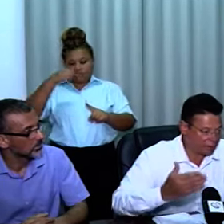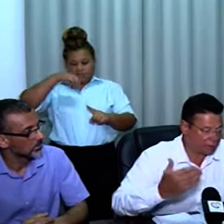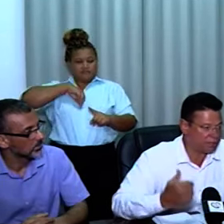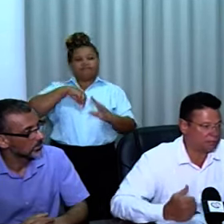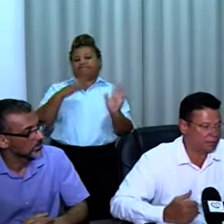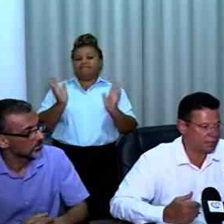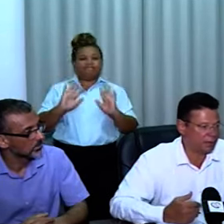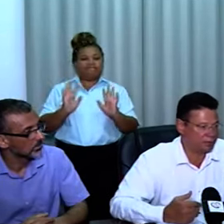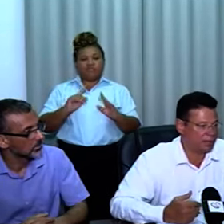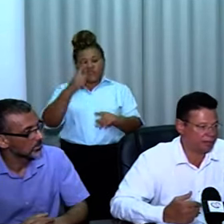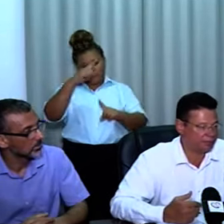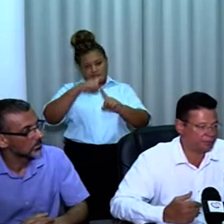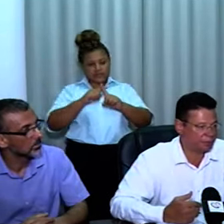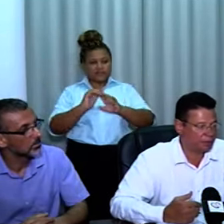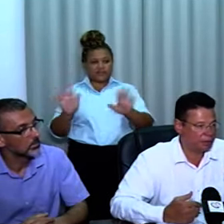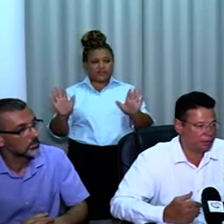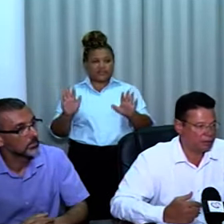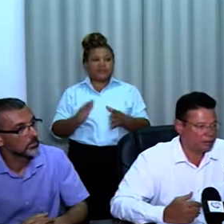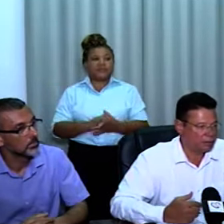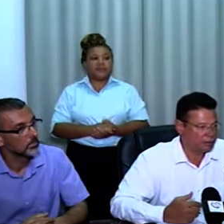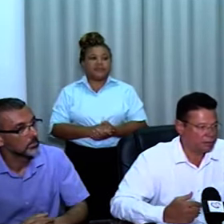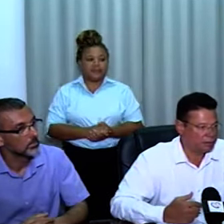avait un bon mishap qui